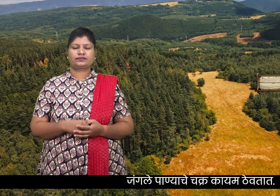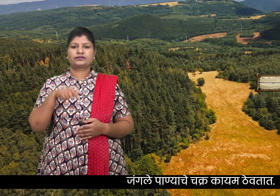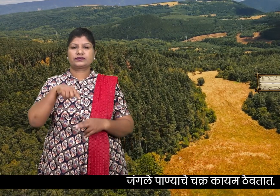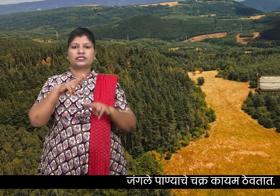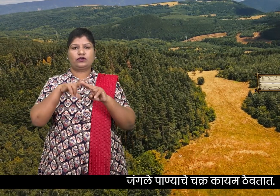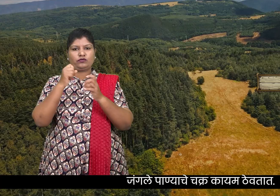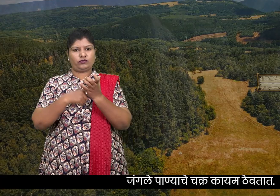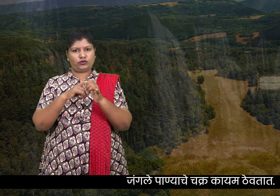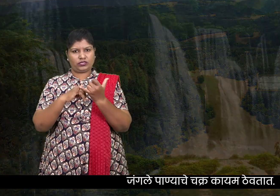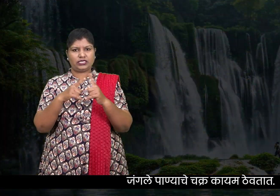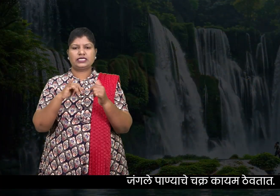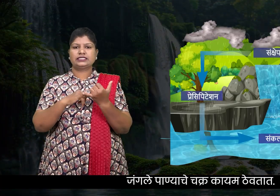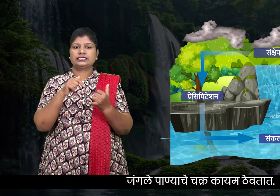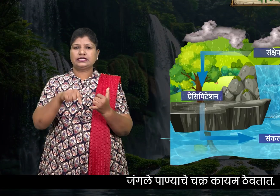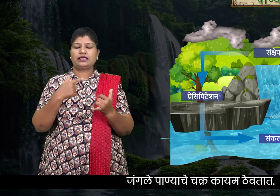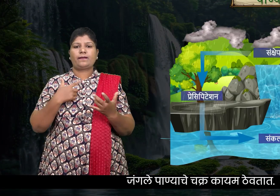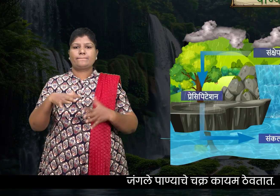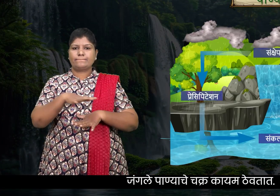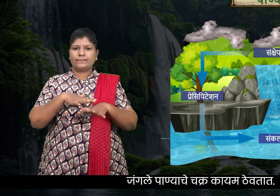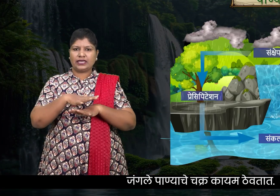जंगले पाण्याचे चक्र कायम ठेवतात.